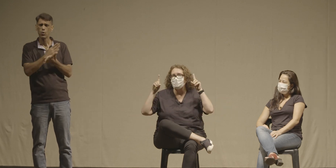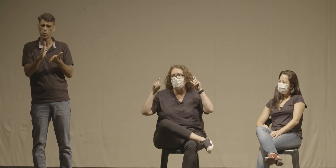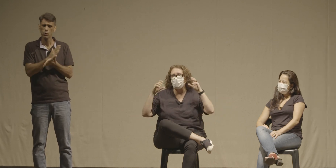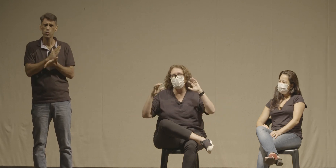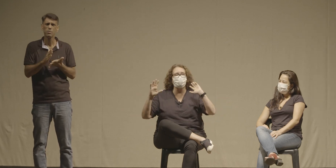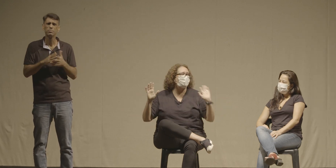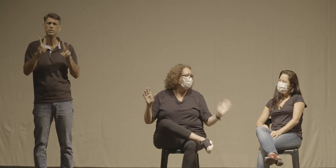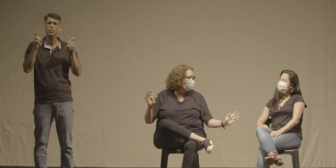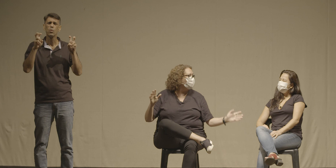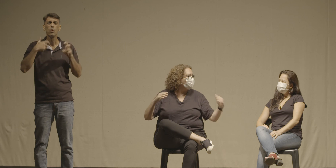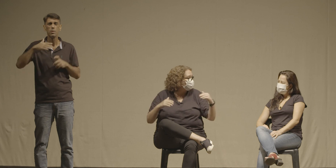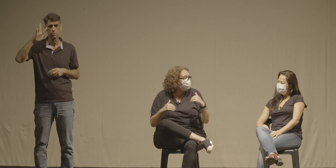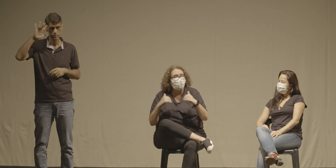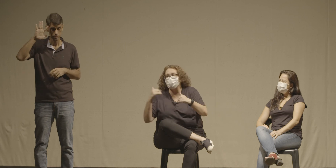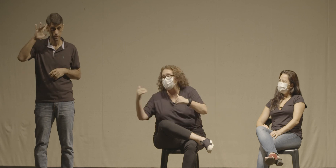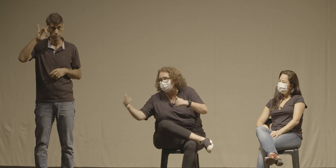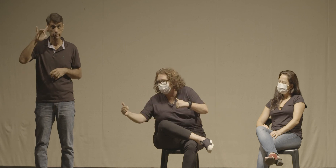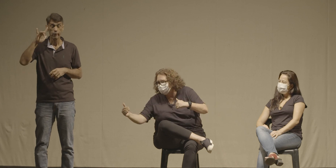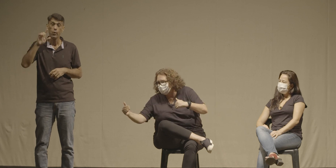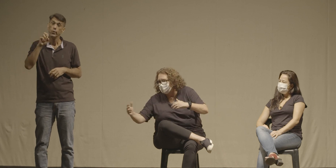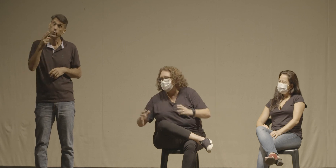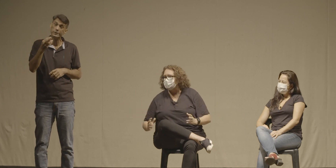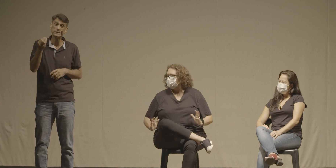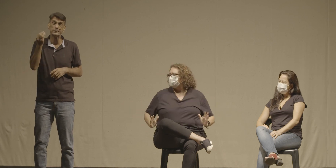tenham a ilusão, ou pelo menos tentem